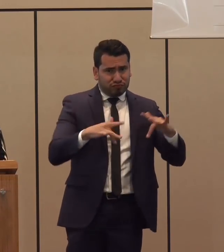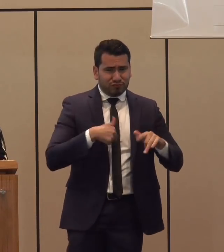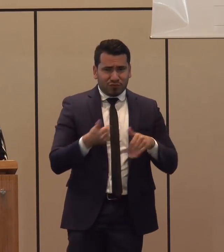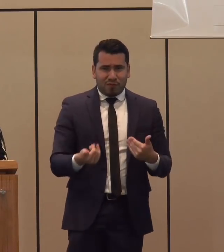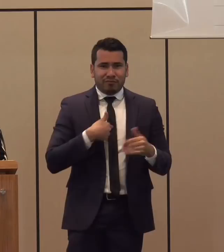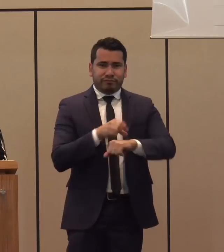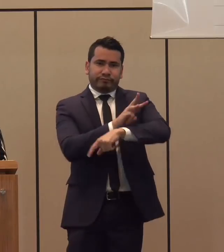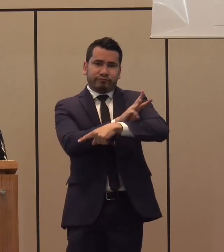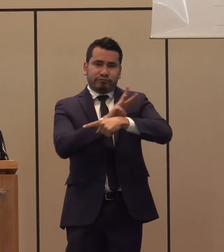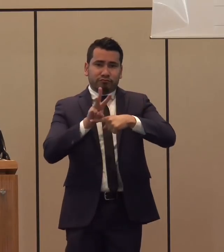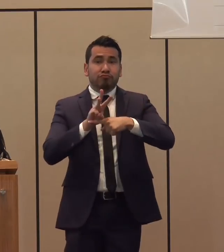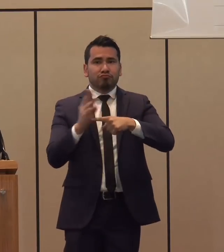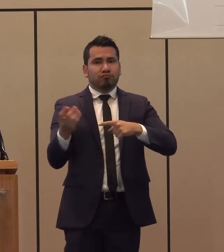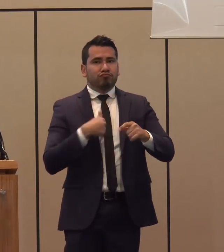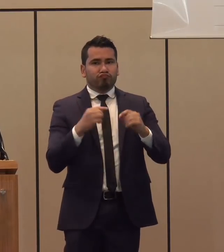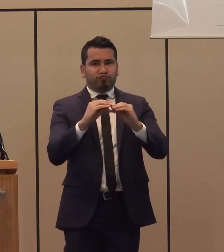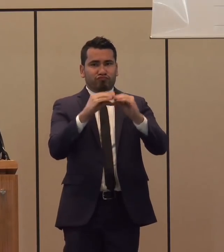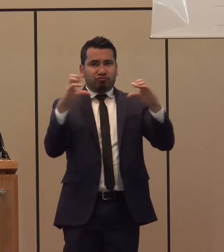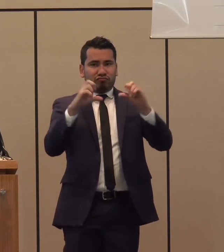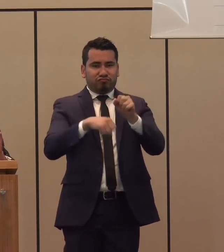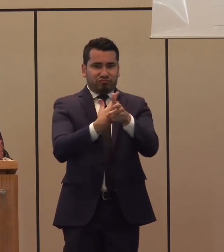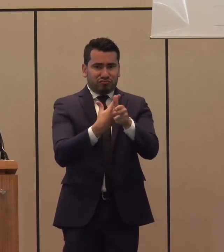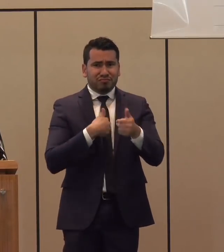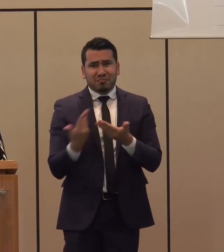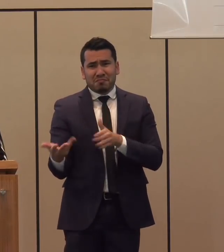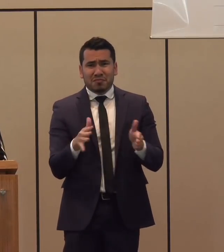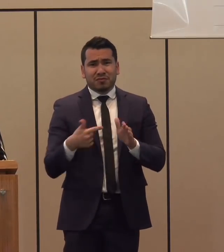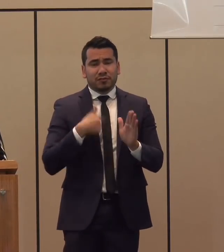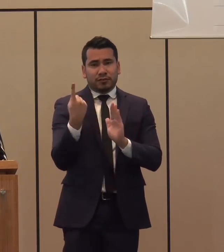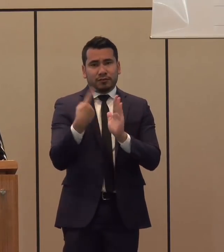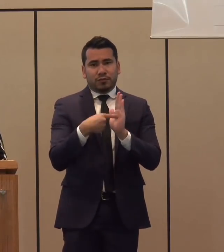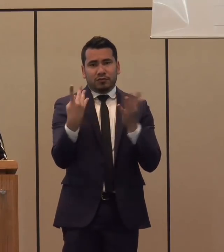web tuvimos más de 1900